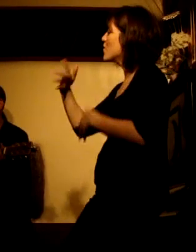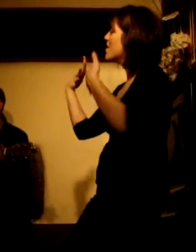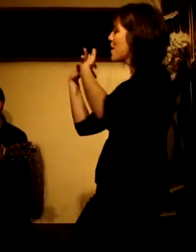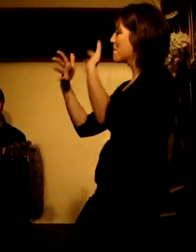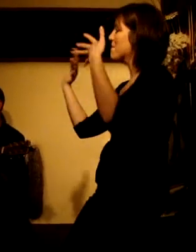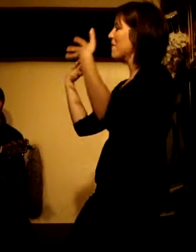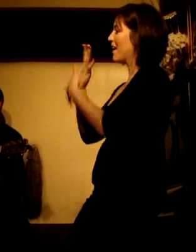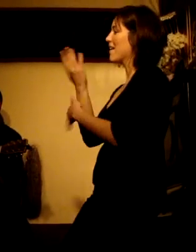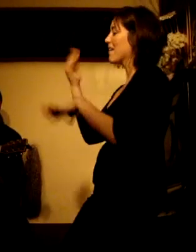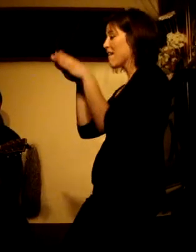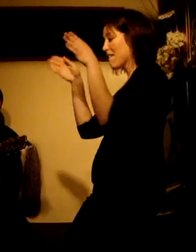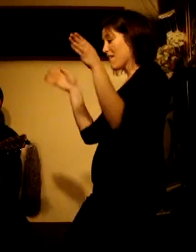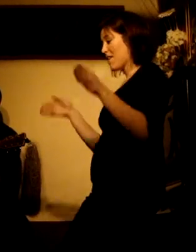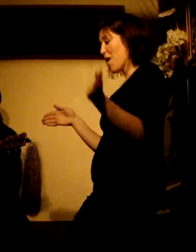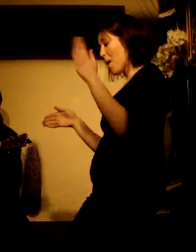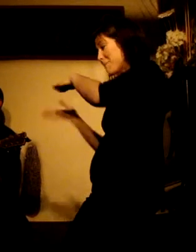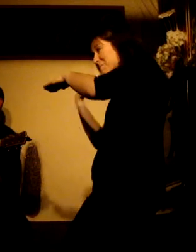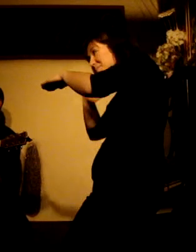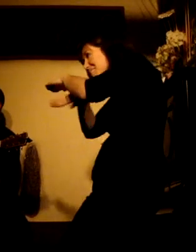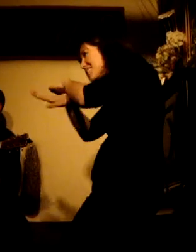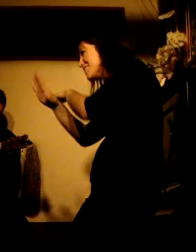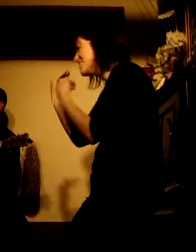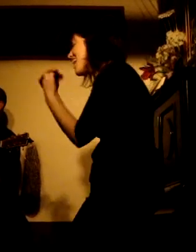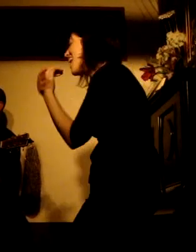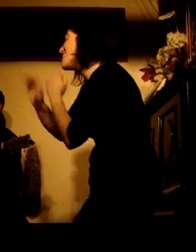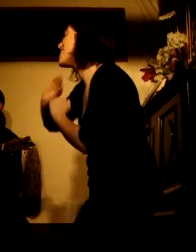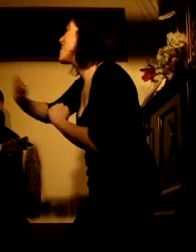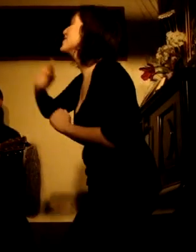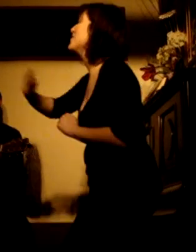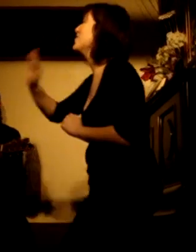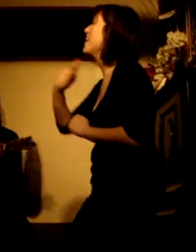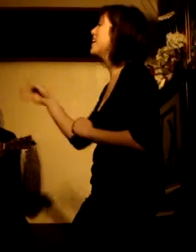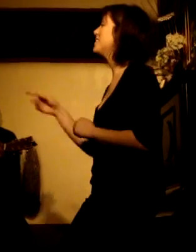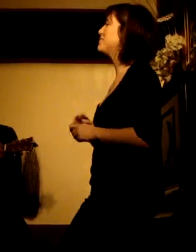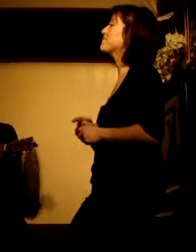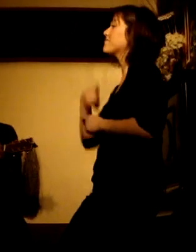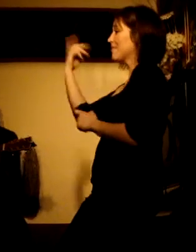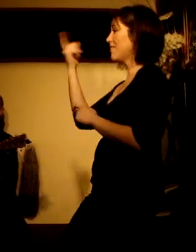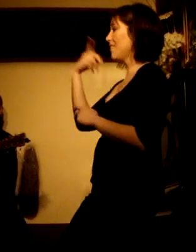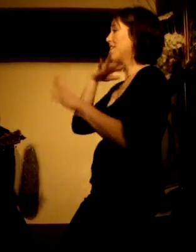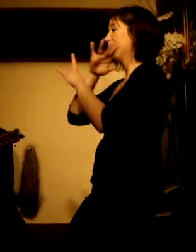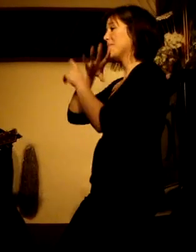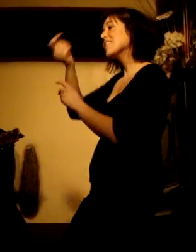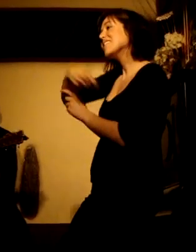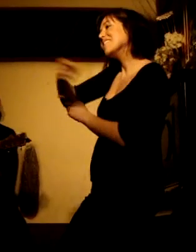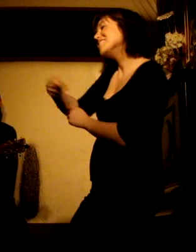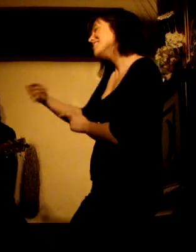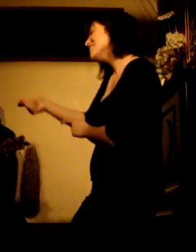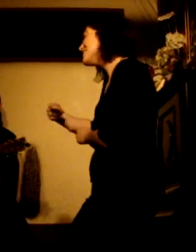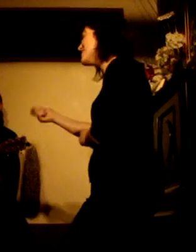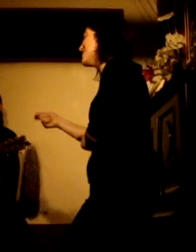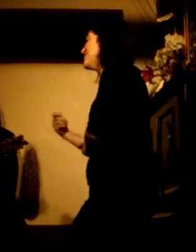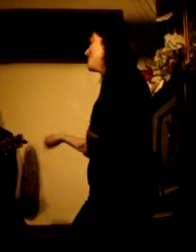las mías. Bajo la mesa, tramposas tus caricias. Una partida de bis, un trial,